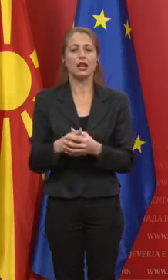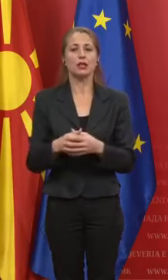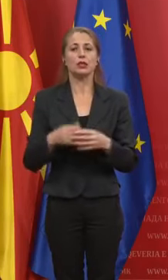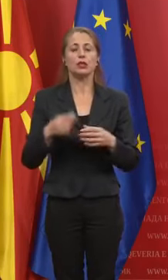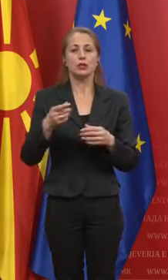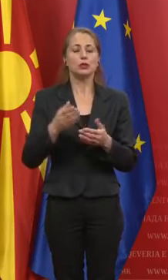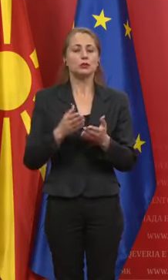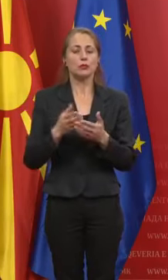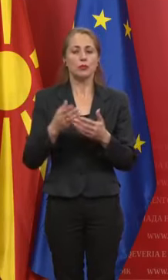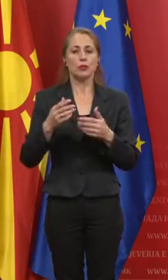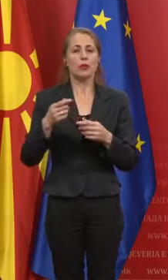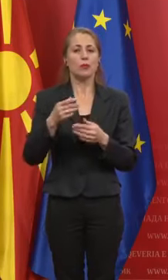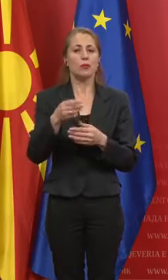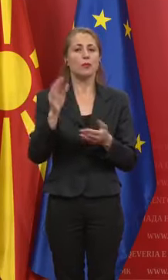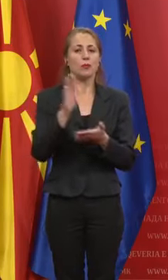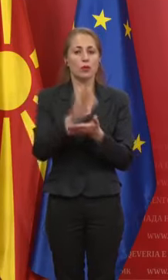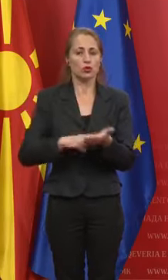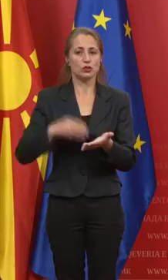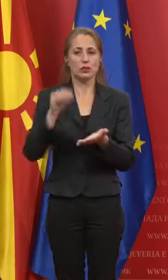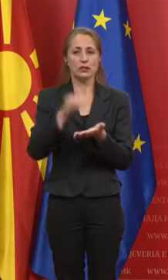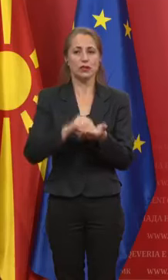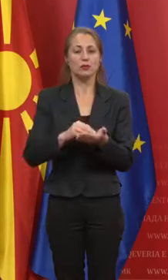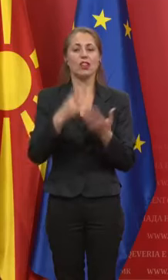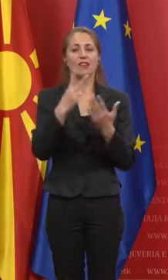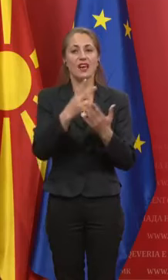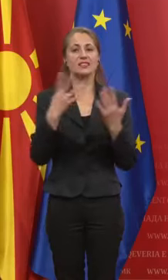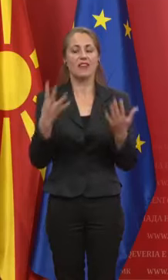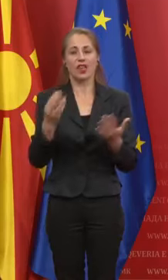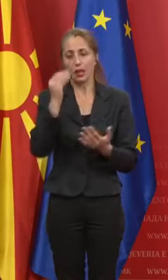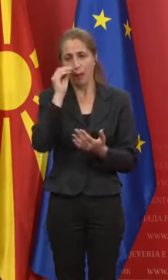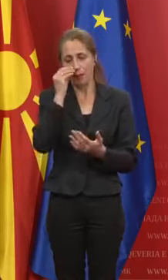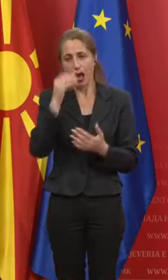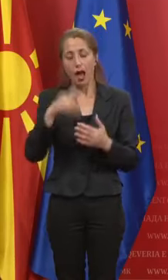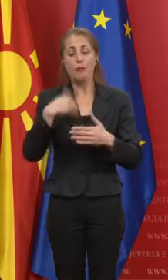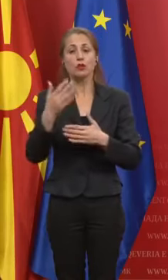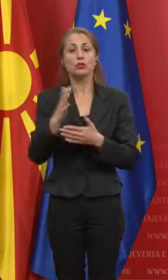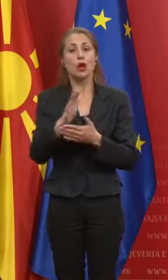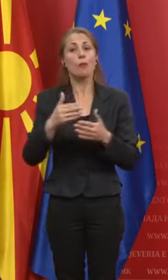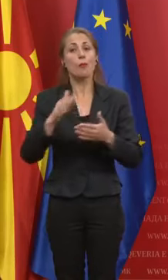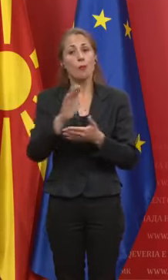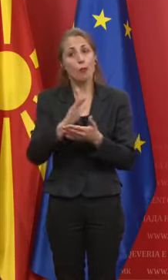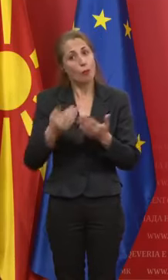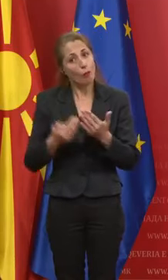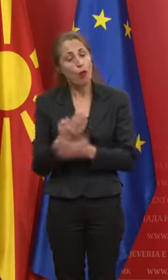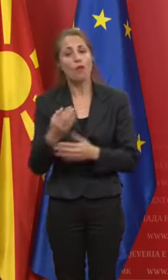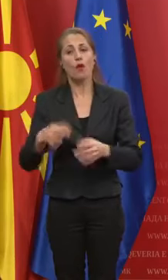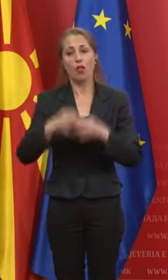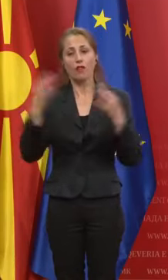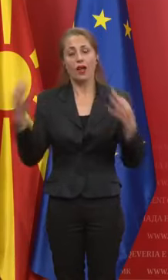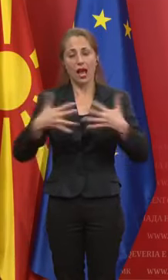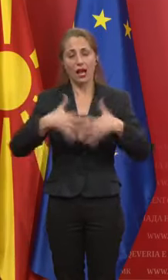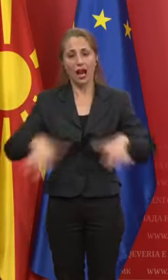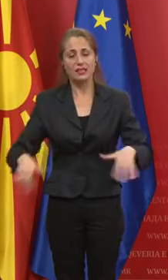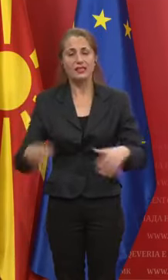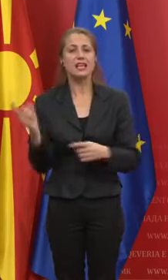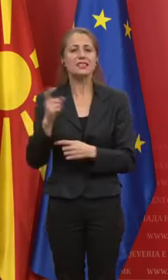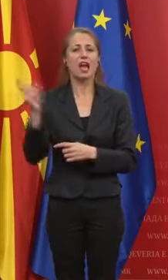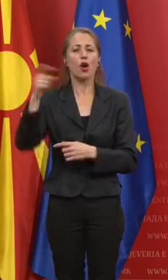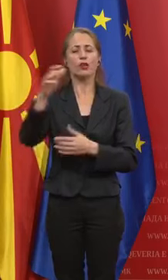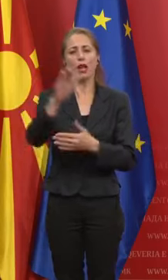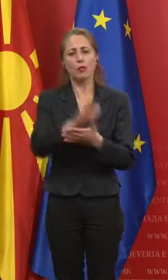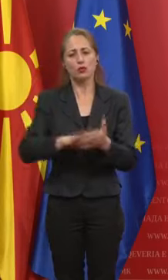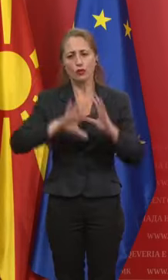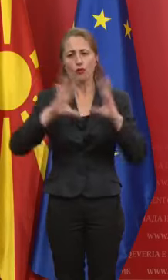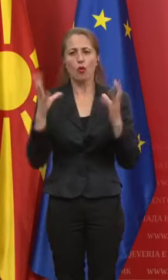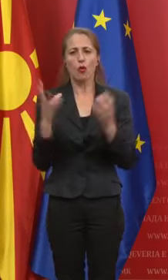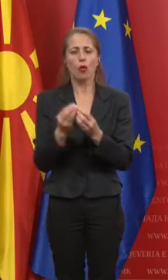импортирани случаи, почнуваме да регистрираме на 29 мај, а по повторното отворање на границите, речи си секој ден, од почеток